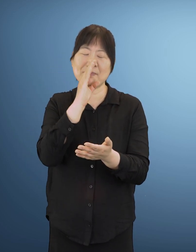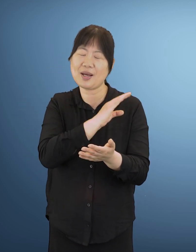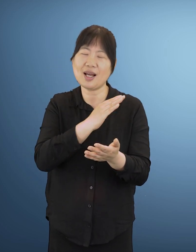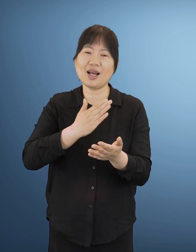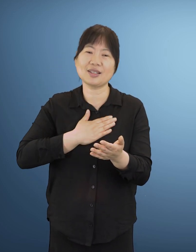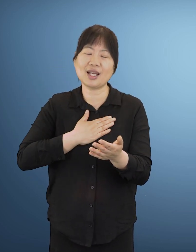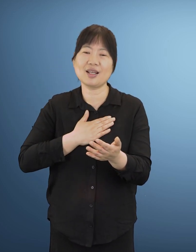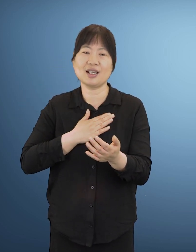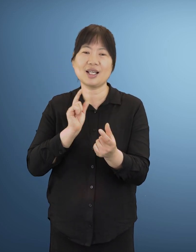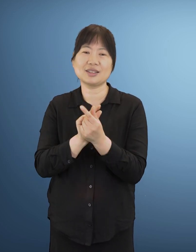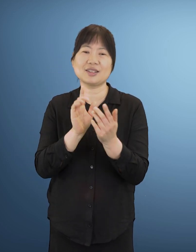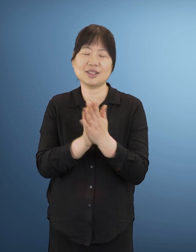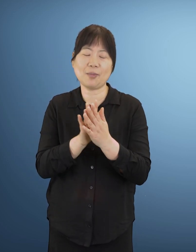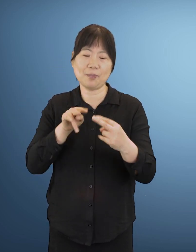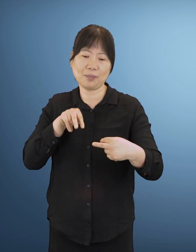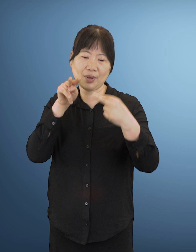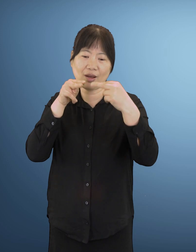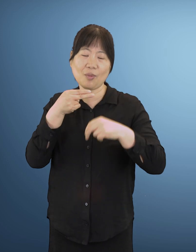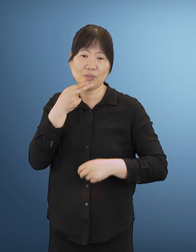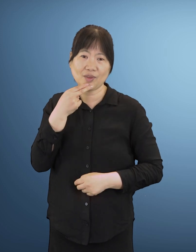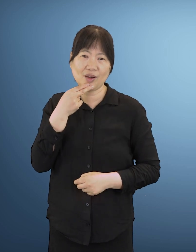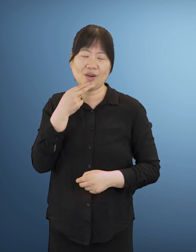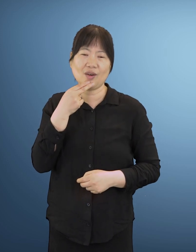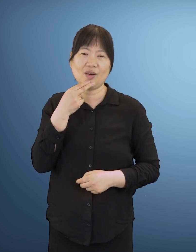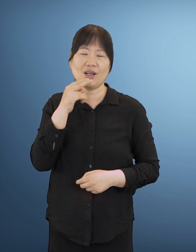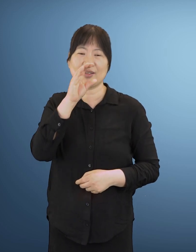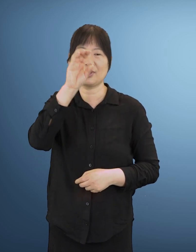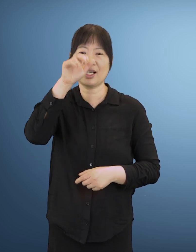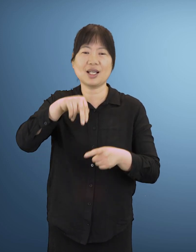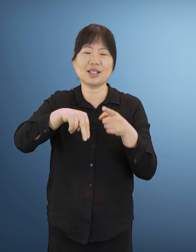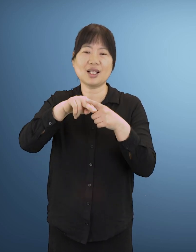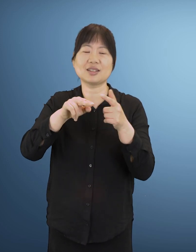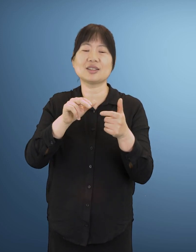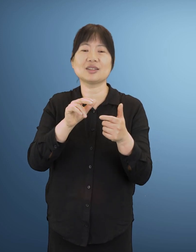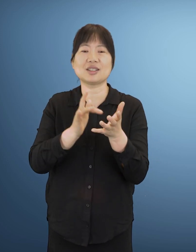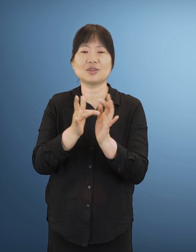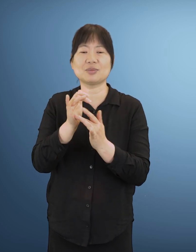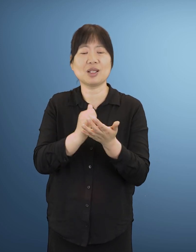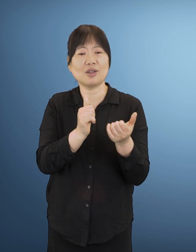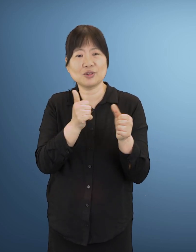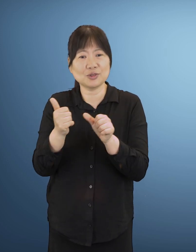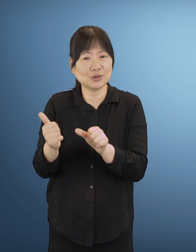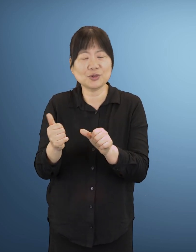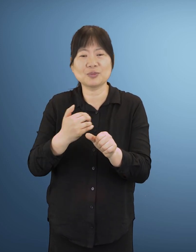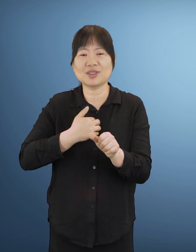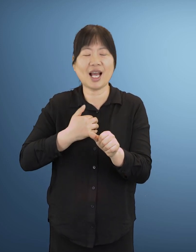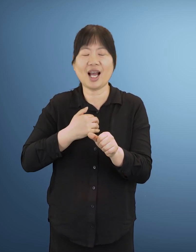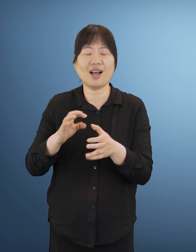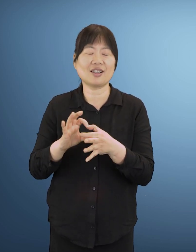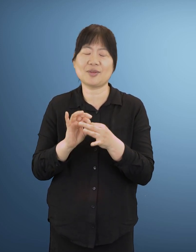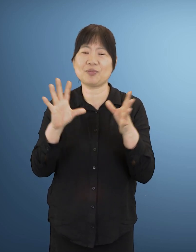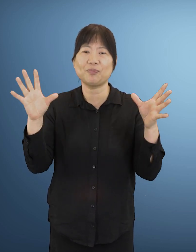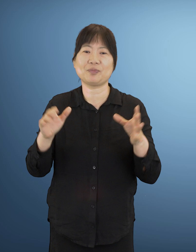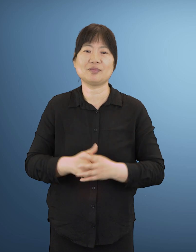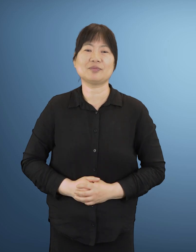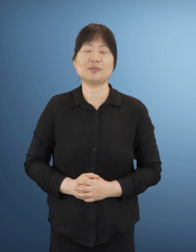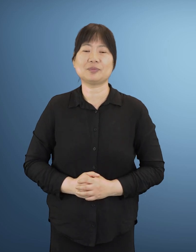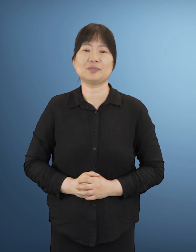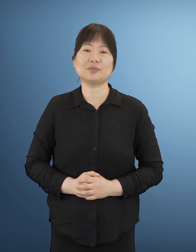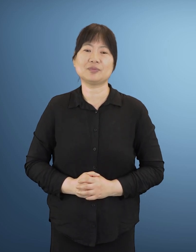자기가 만나지 않으면 그 위에 죽으신 예수님의 죽음의 의미가 진솔히 다가올 수가 없는 거죠.